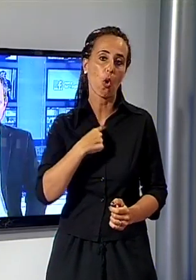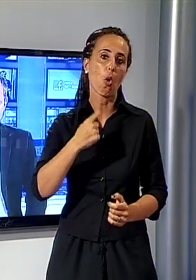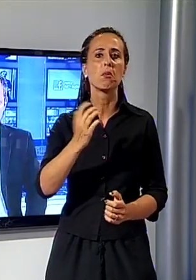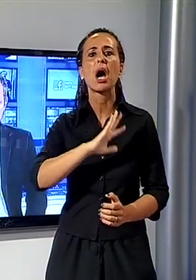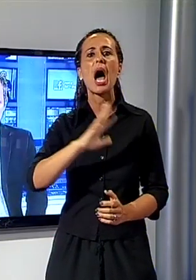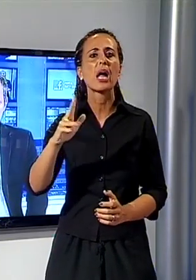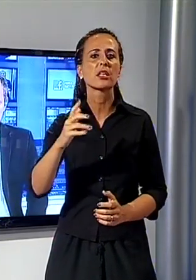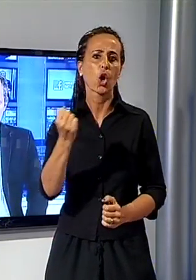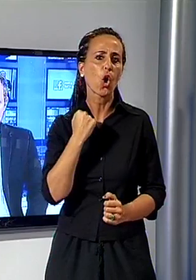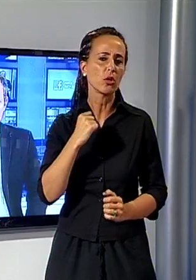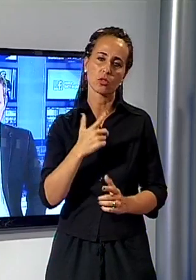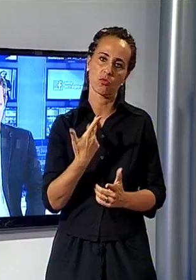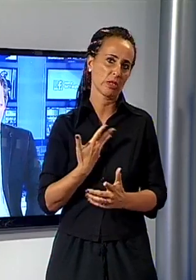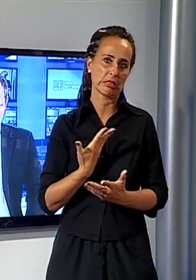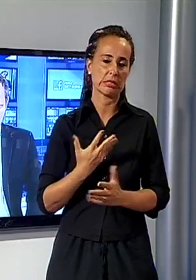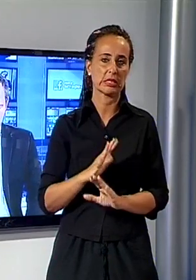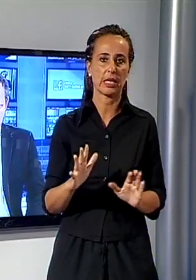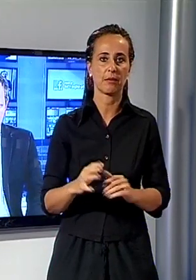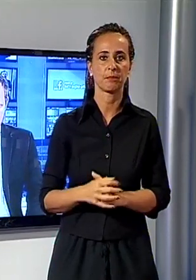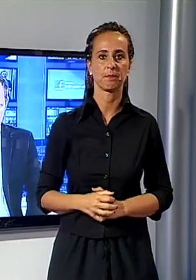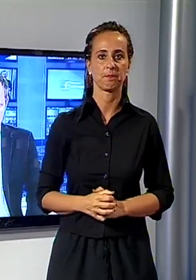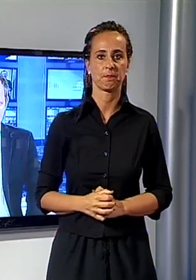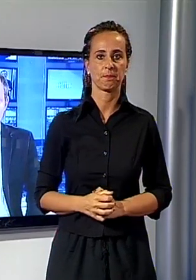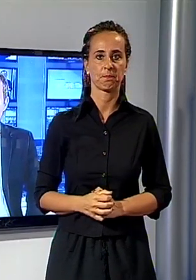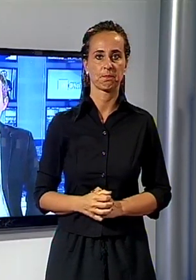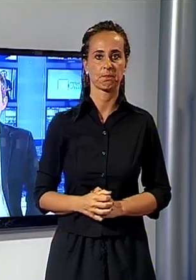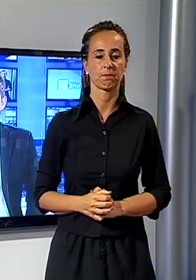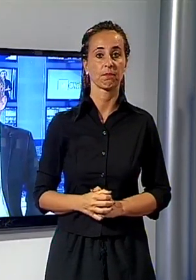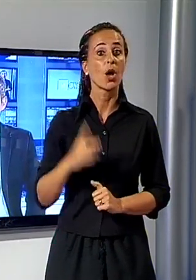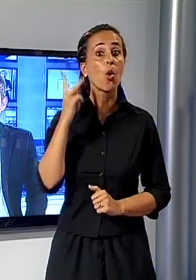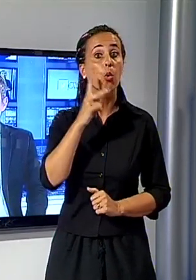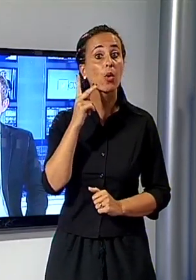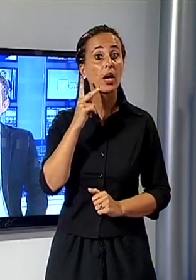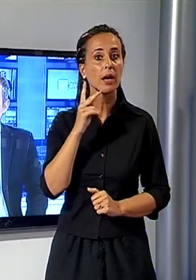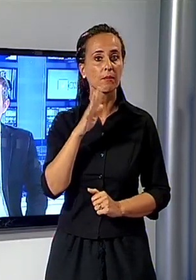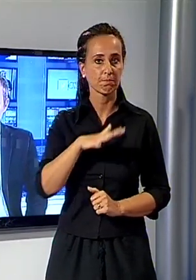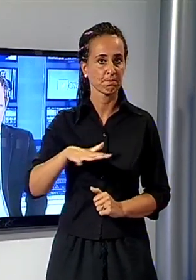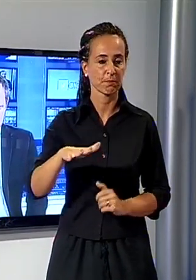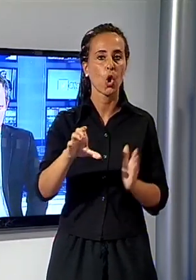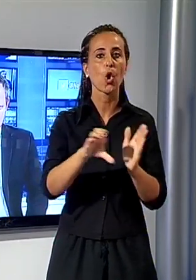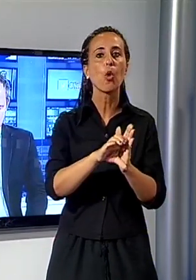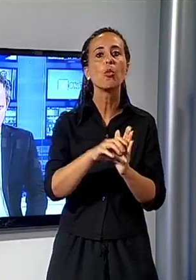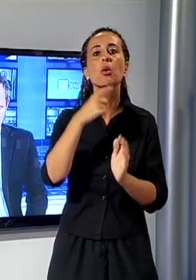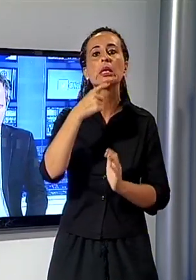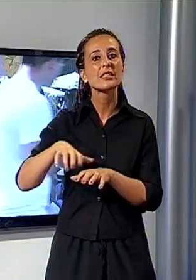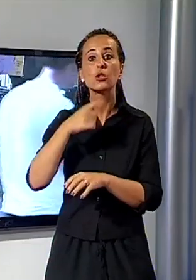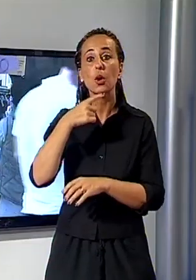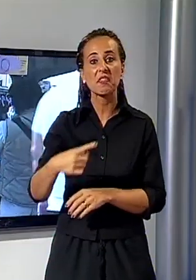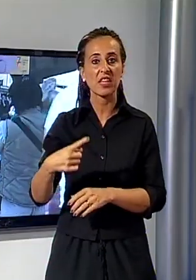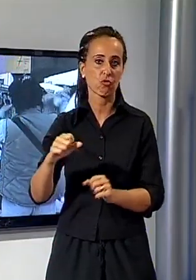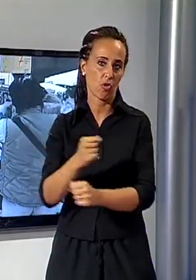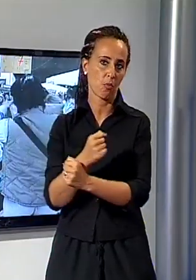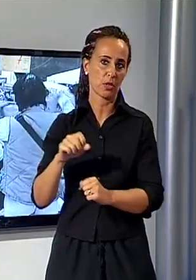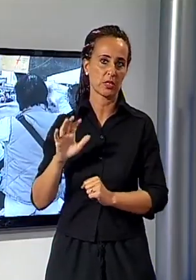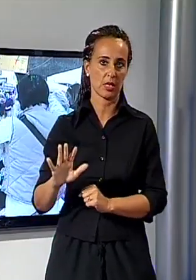molti dei cambiamenti che stiamo facendo sono cambiamenti giusti che incontrano delle resistenze che però non possono chiaramente esprimersi in